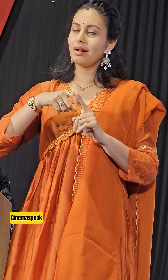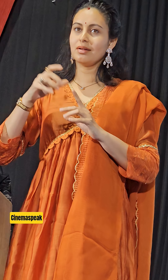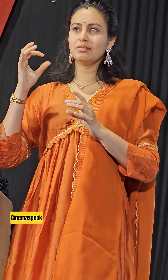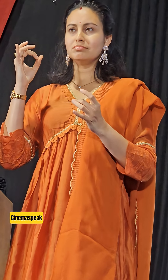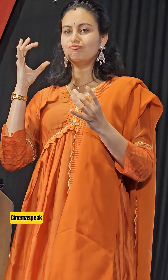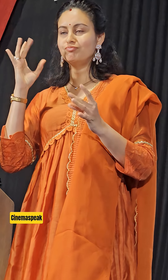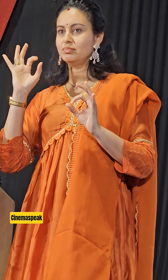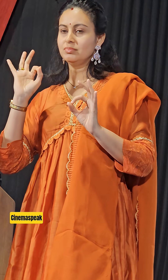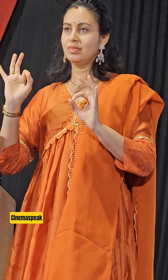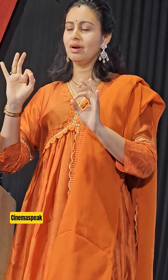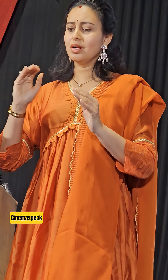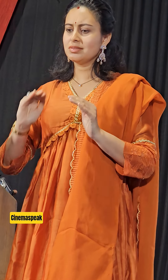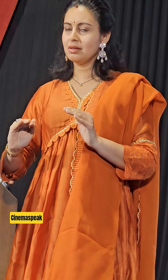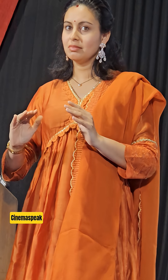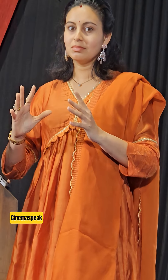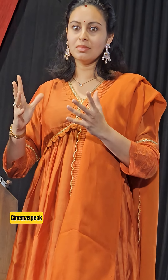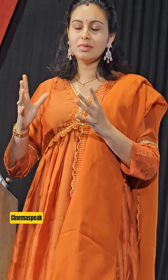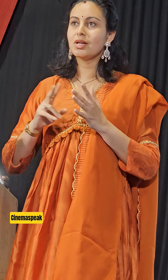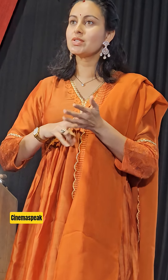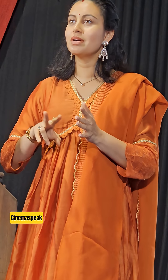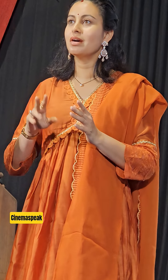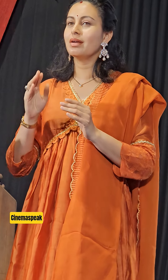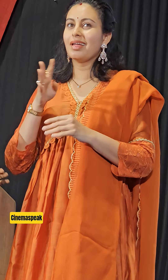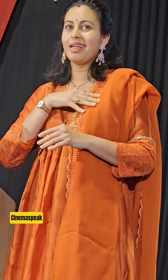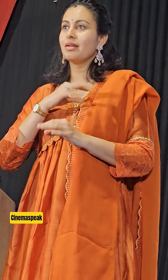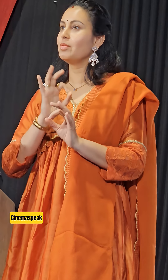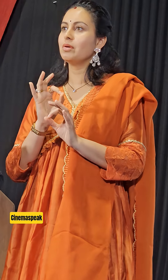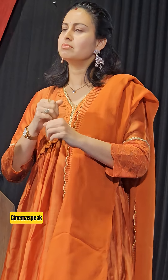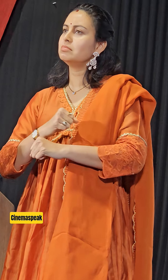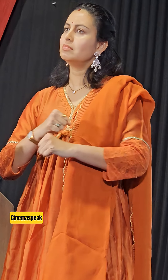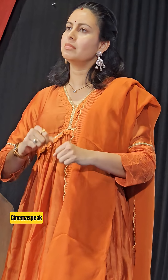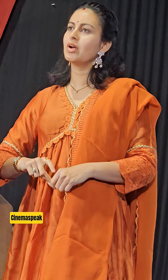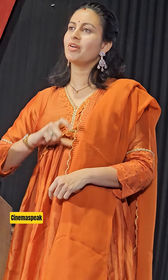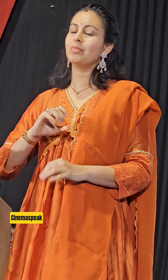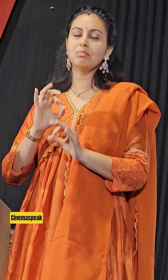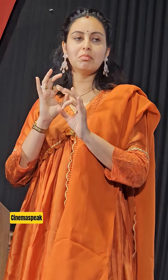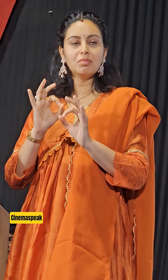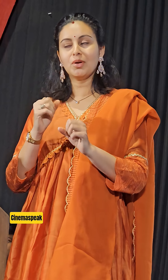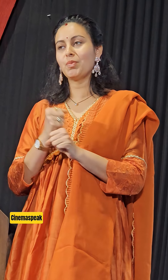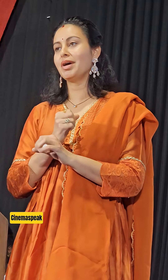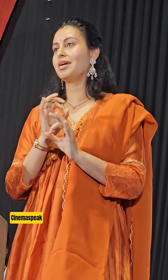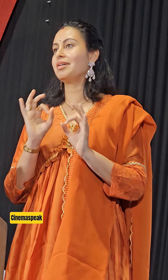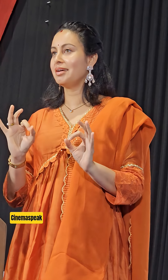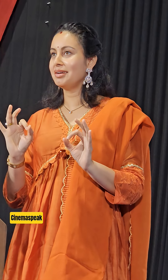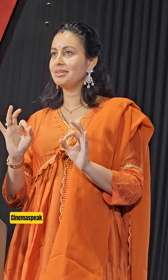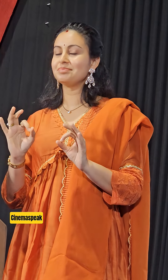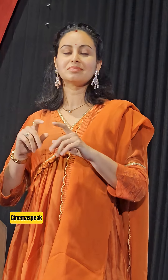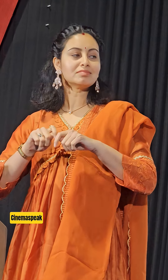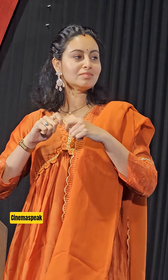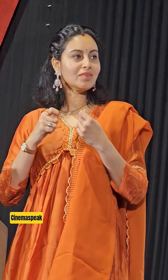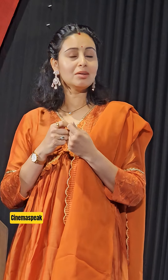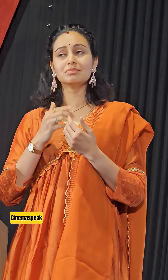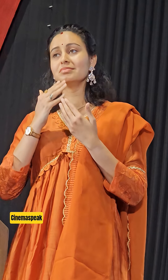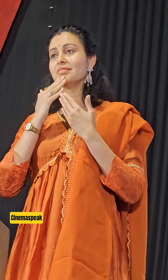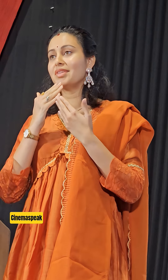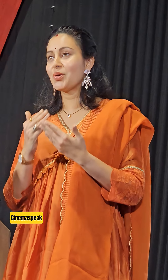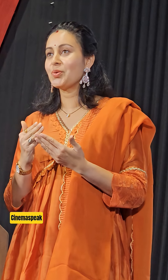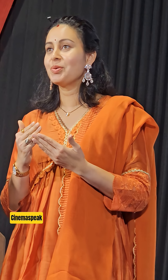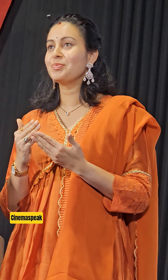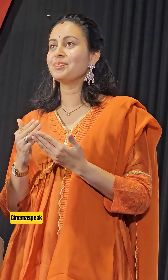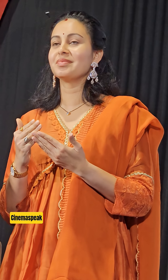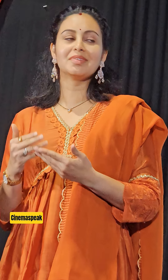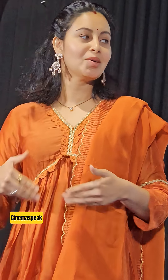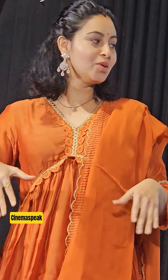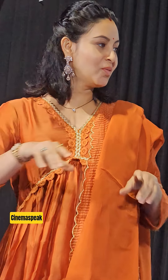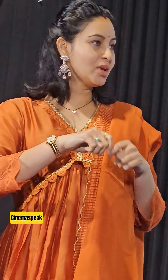சிங்க் ஆயிட்டோம் நாங்கள் எல்லாமே. அவ்வளோ இதுவாக ஆஸ் அ டீம் வெரி நேச்சுரல். அந்த ஃபியர் அந்த நர்வஸ்னஸ் இல்லாமல் எல்லாருமே